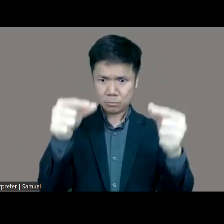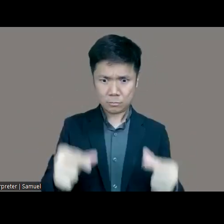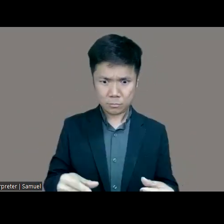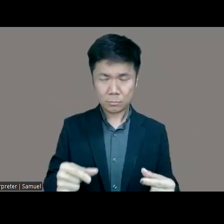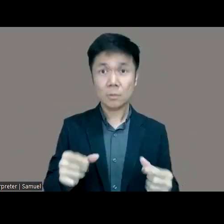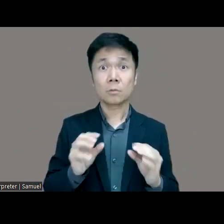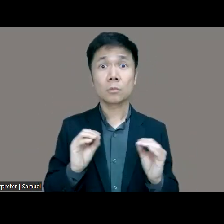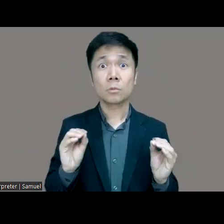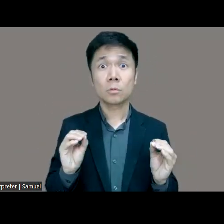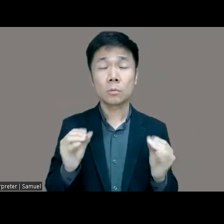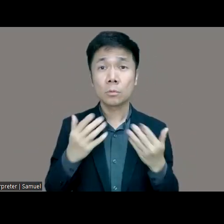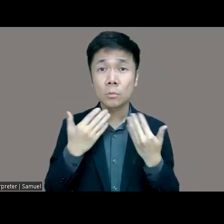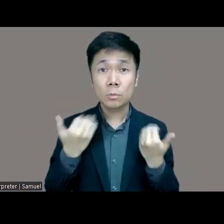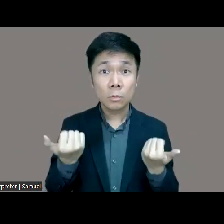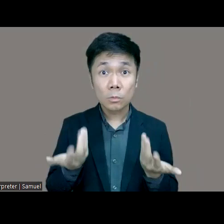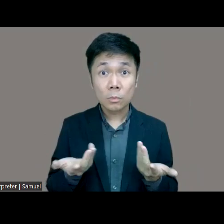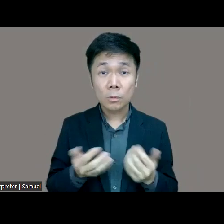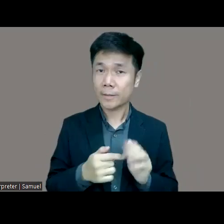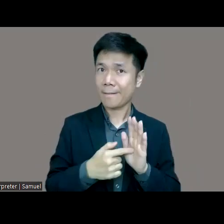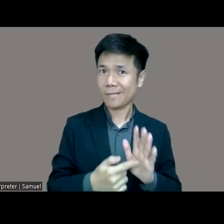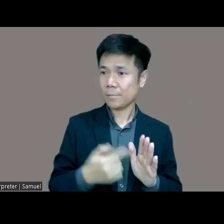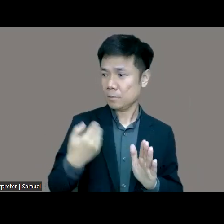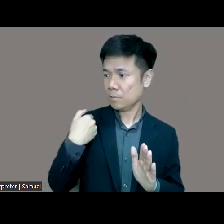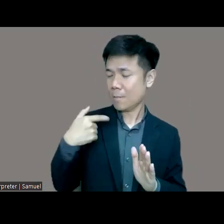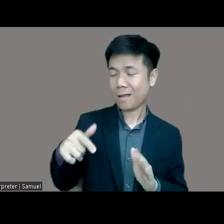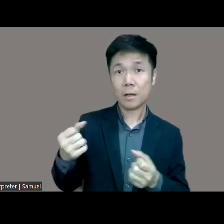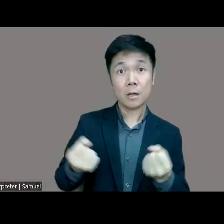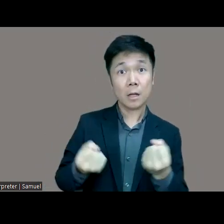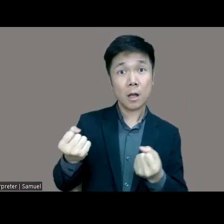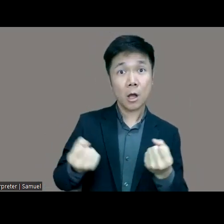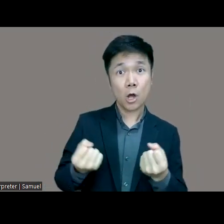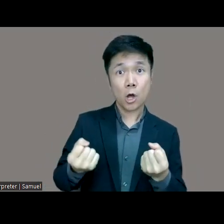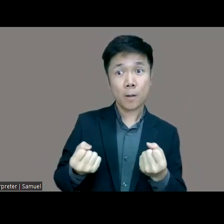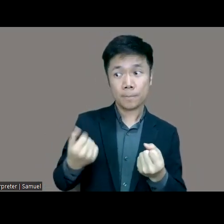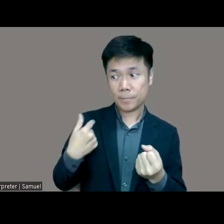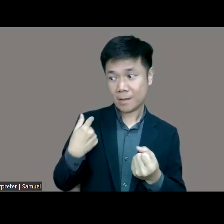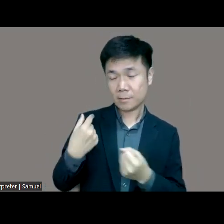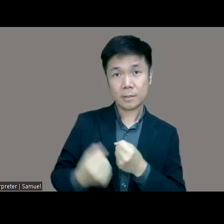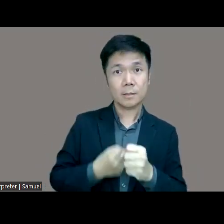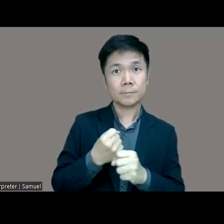plupart, font plainte sur la documentation. J'ai renouvelé ma carte